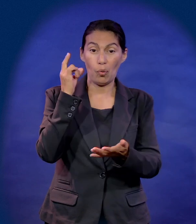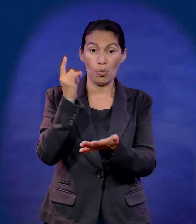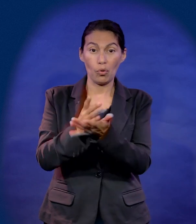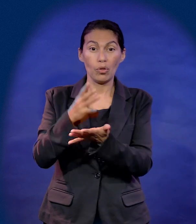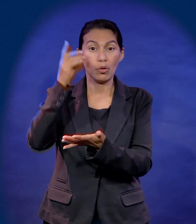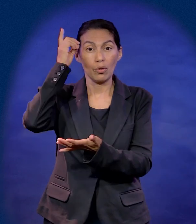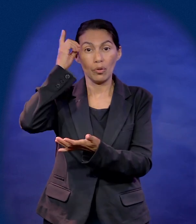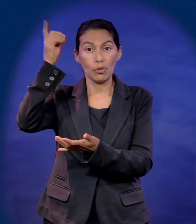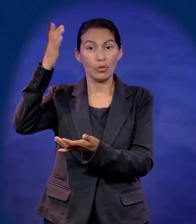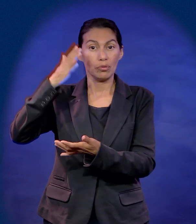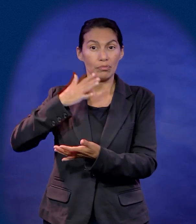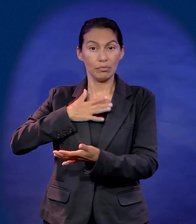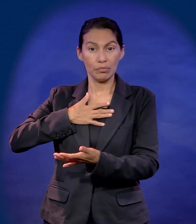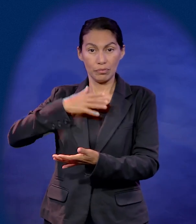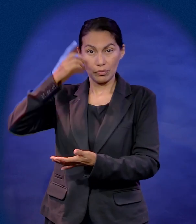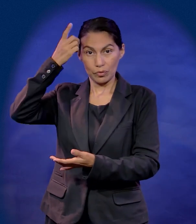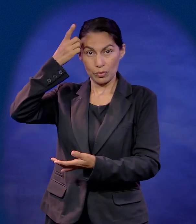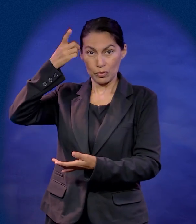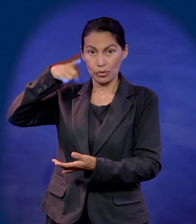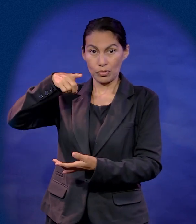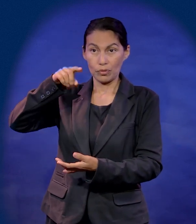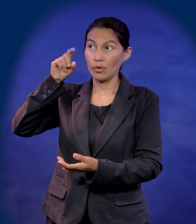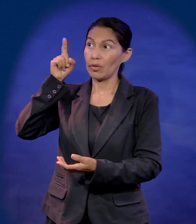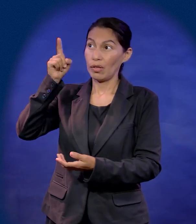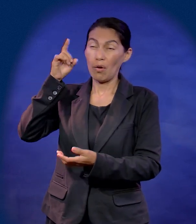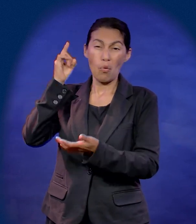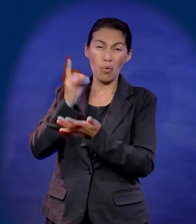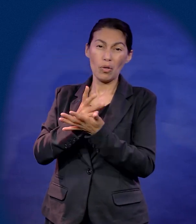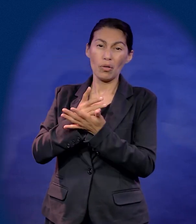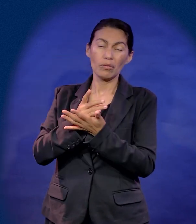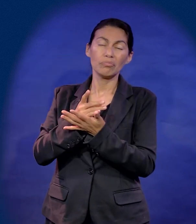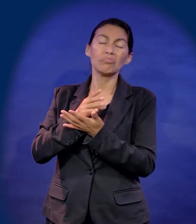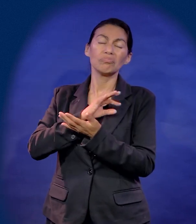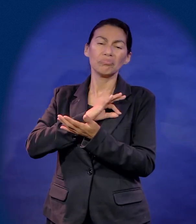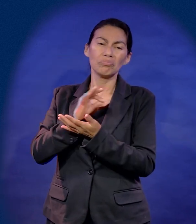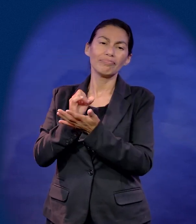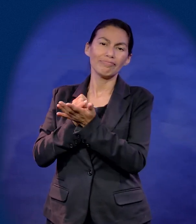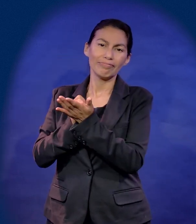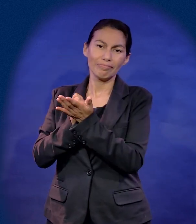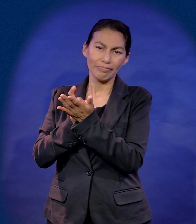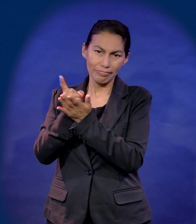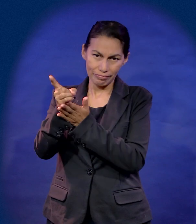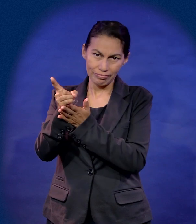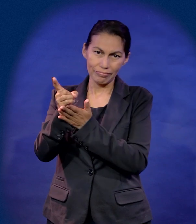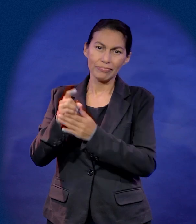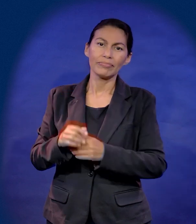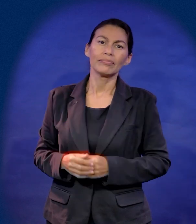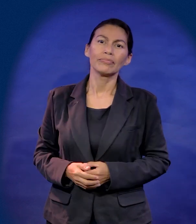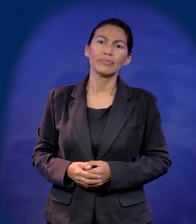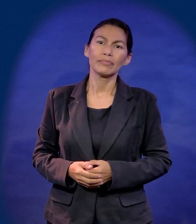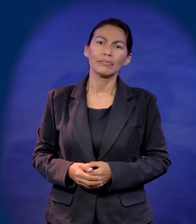nadie. Solo Dios es nuestro dueño. Y solo Él tiene derechos sobre nosotros.